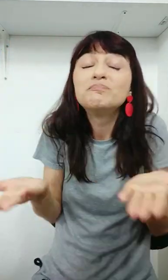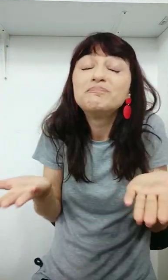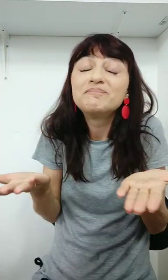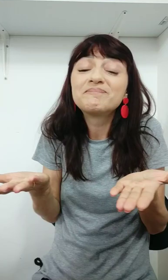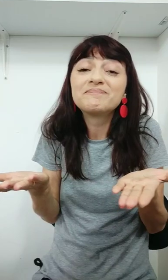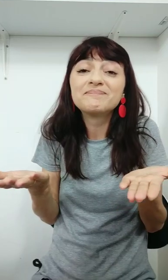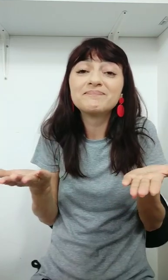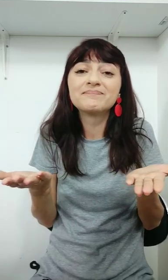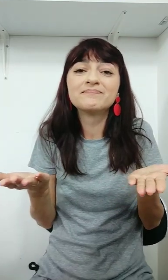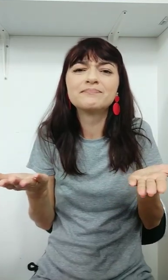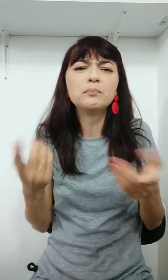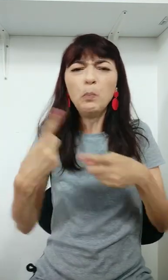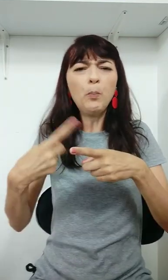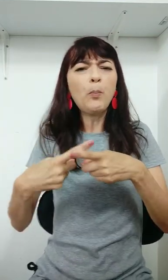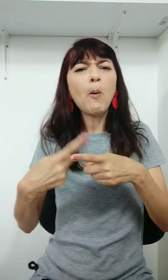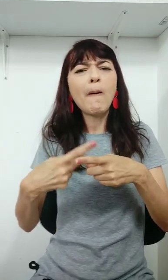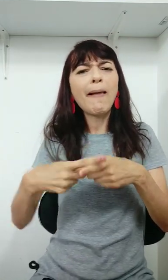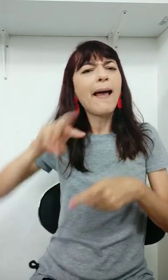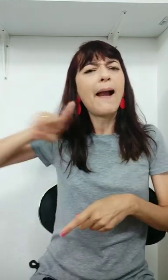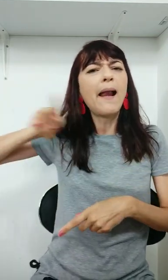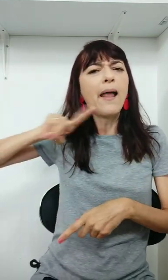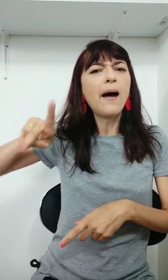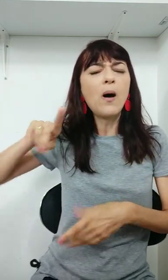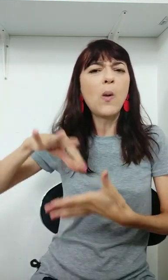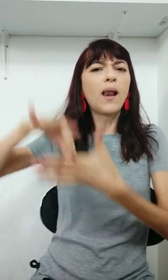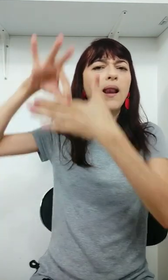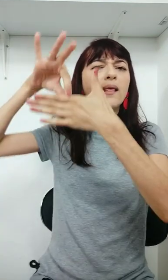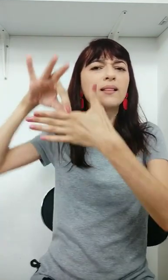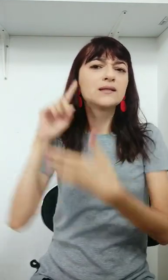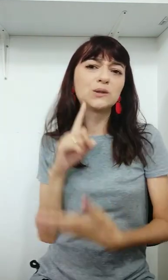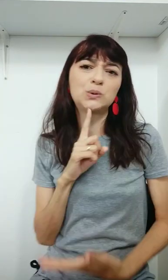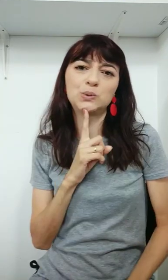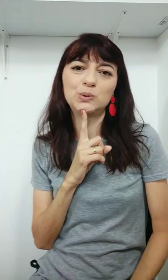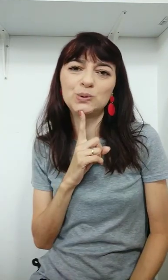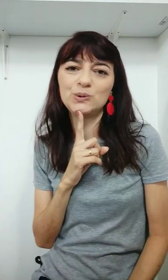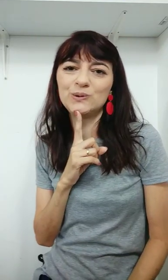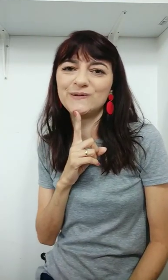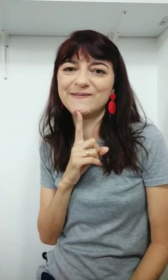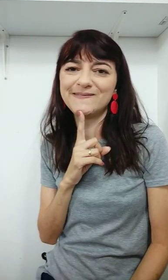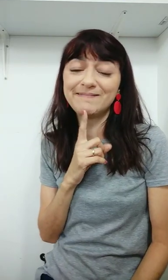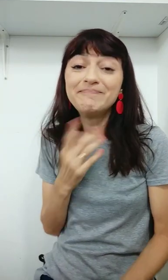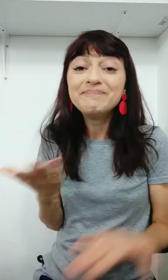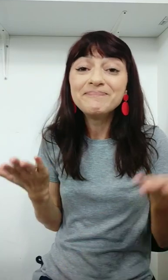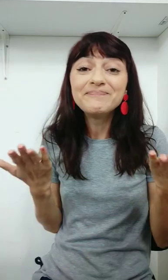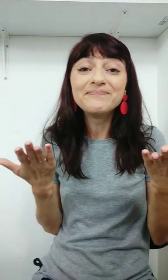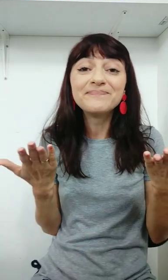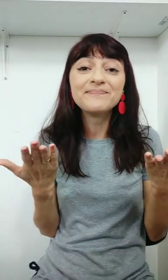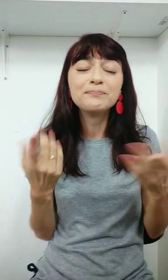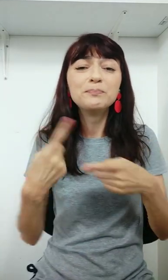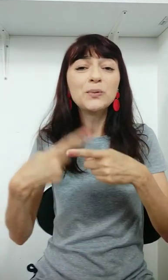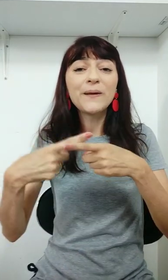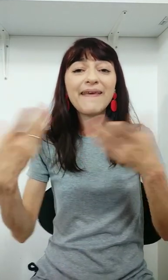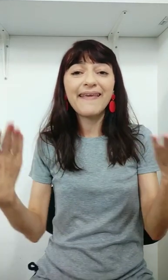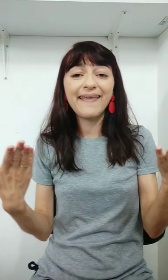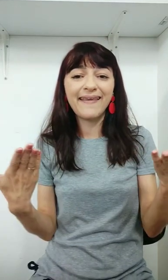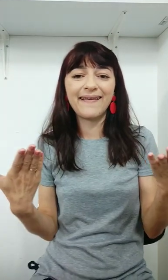maioria é ouvinte. Aí eu pergunto para vocês, por que será que não existem líderes surdos nesses contextos,